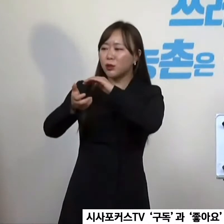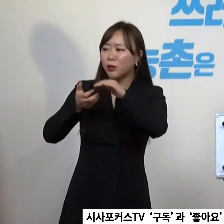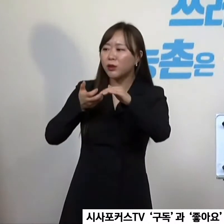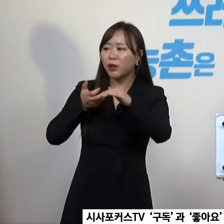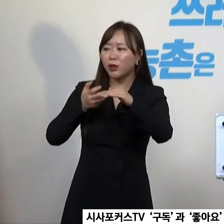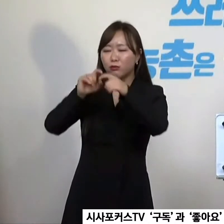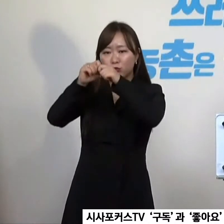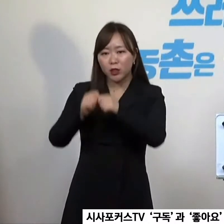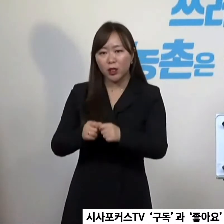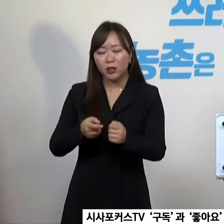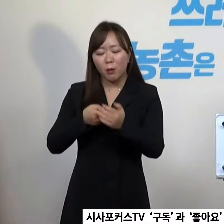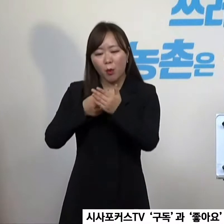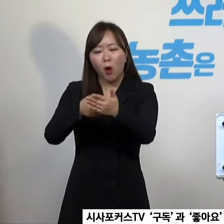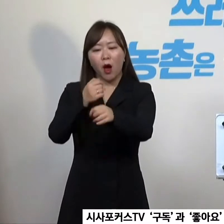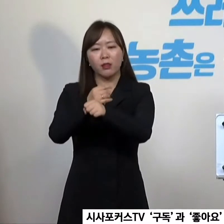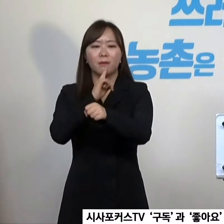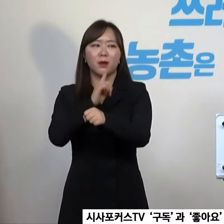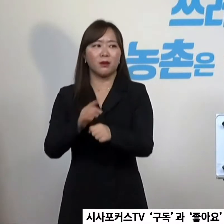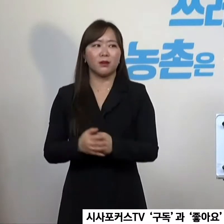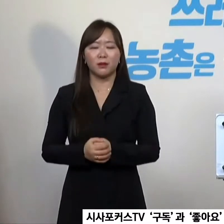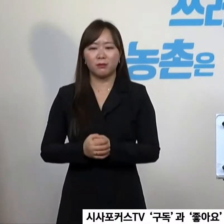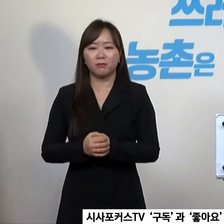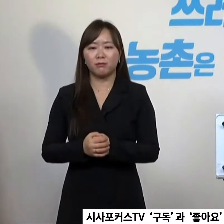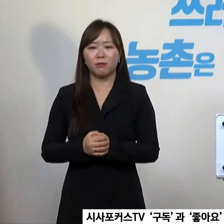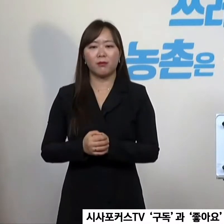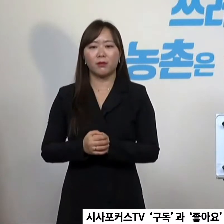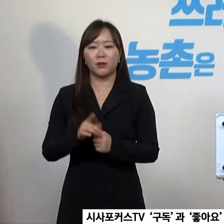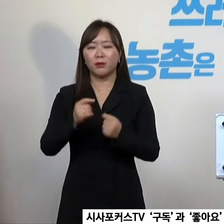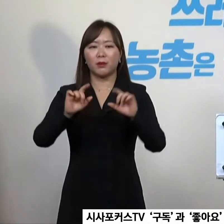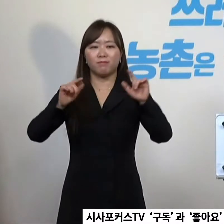전혀 진행된다는 얘기가 있었어요. 전혀 아니고요.